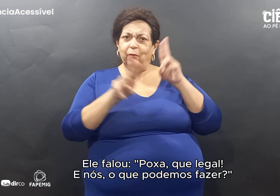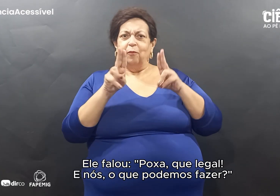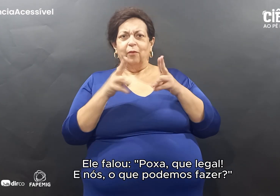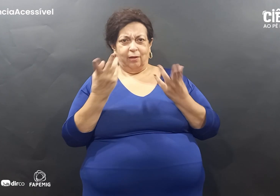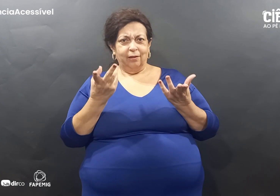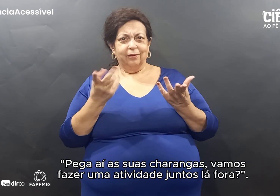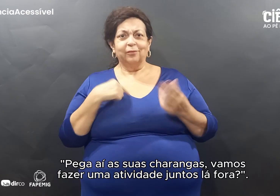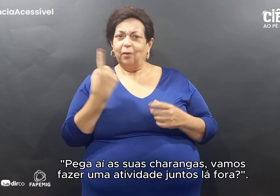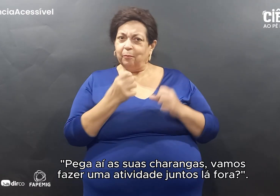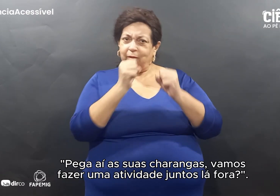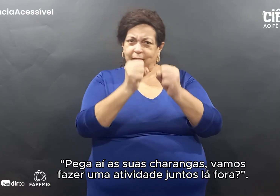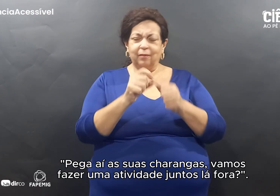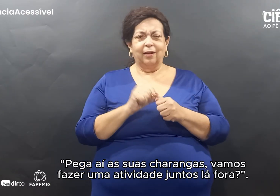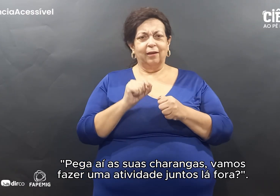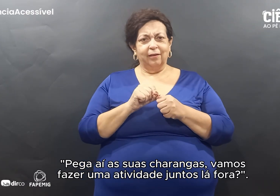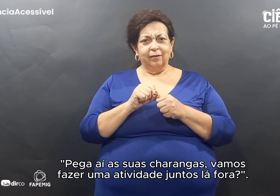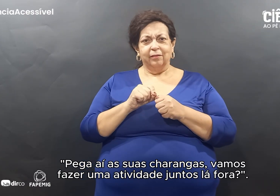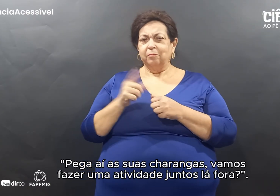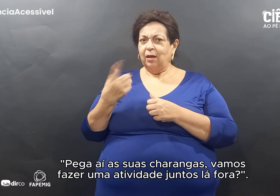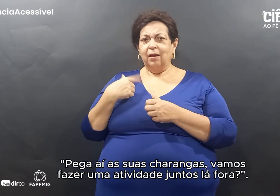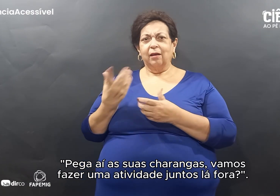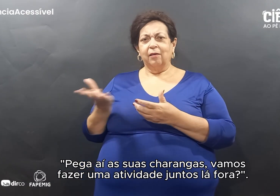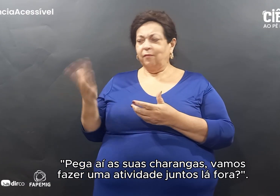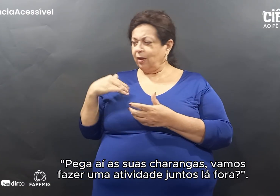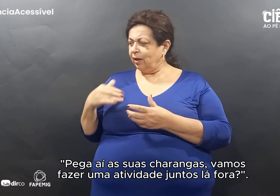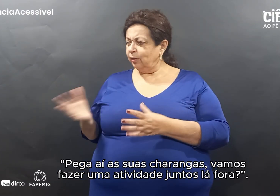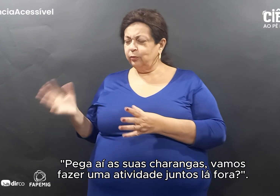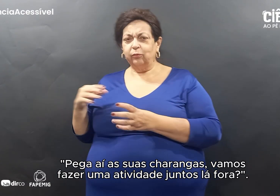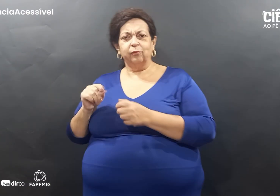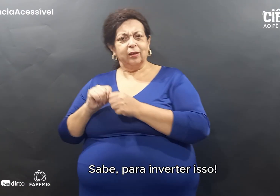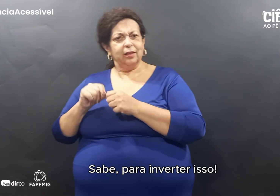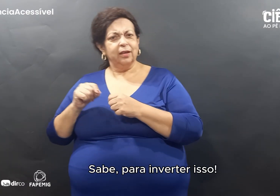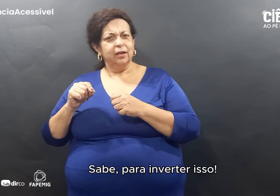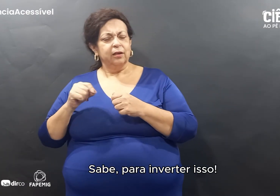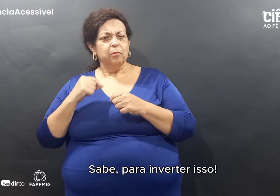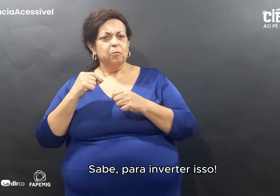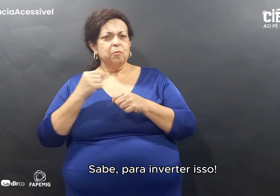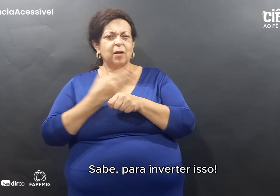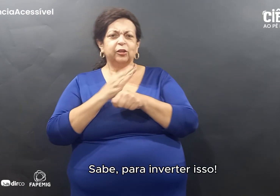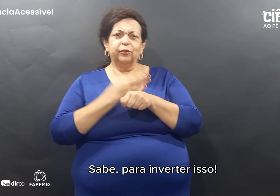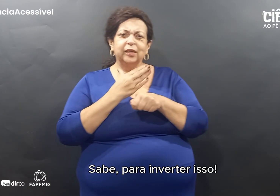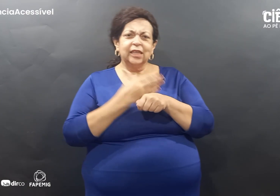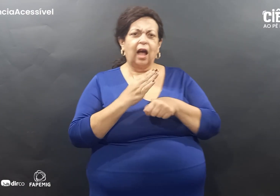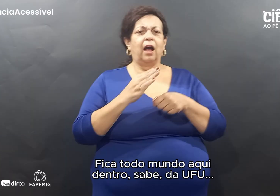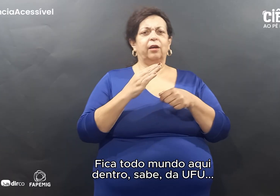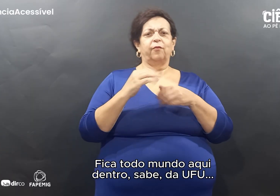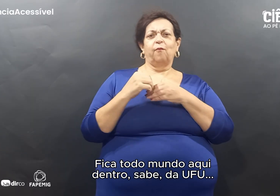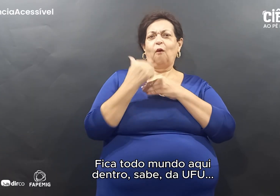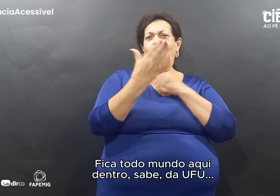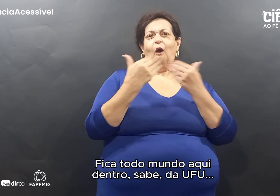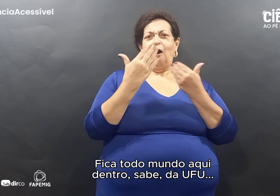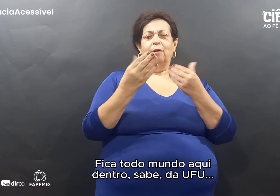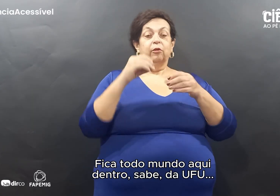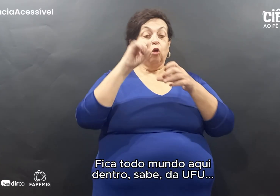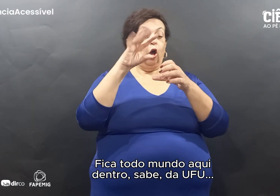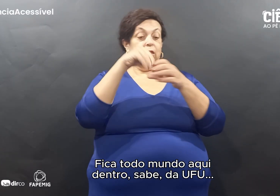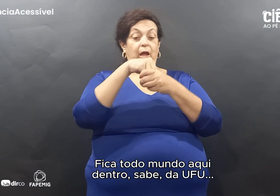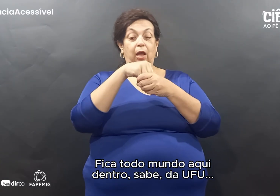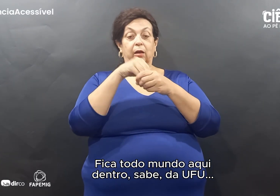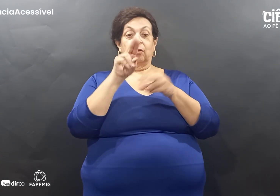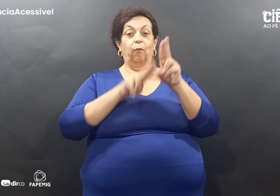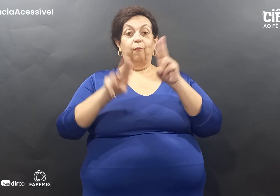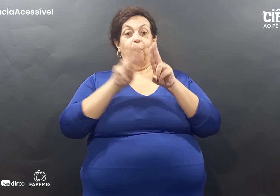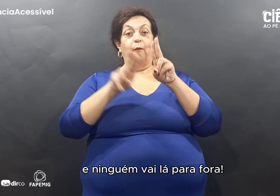que podemos fazer? Pega aí as suas charangas, vamos fazer uma atividade junto lá fora, sabe? Para inverter isso. Fica todo mundo aqui dentro, sabe?